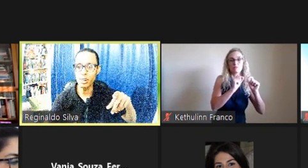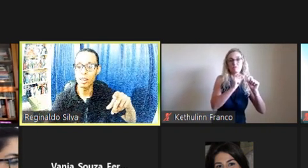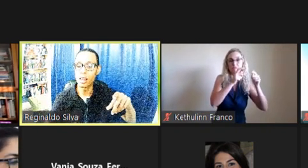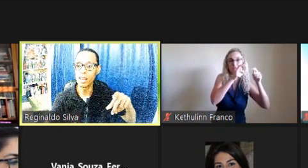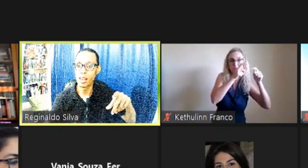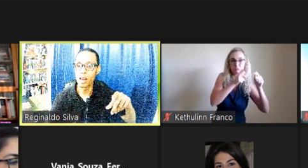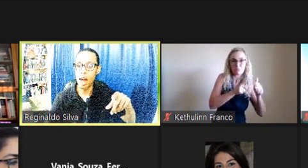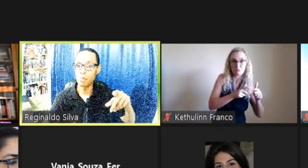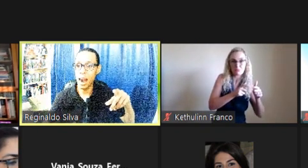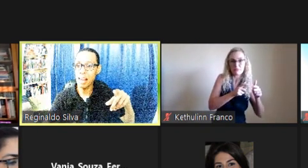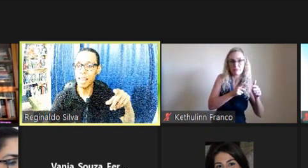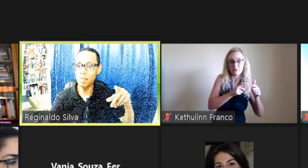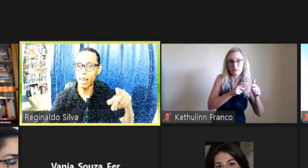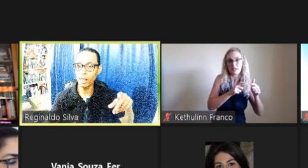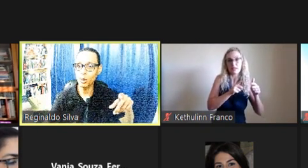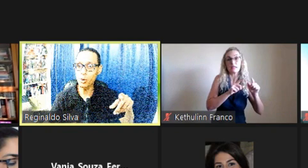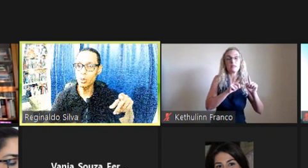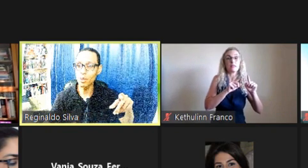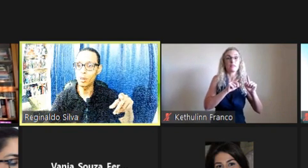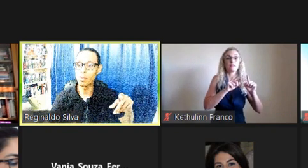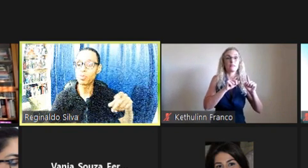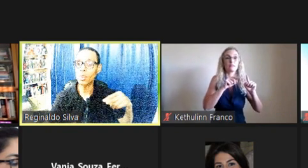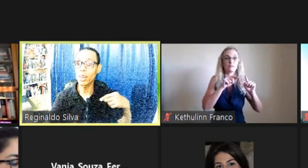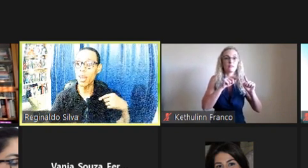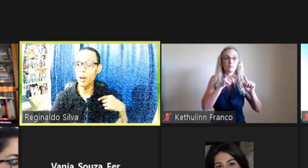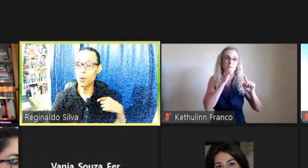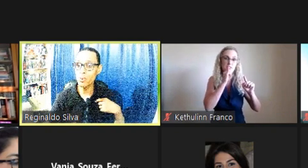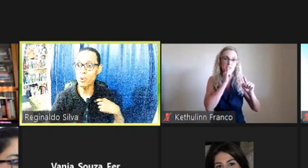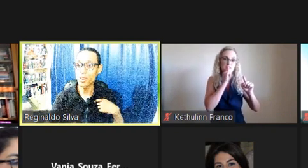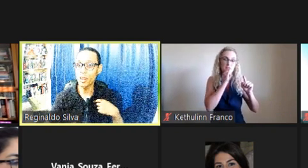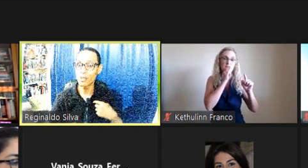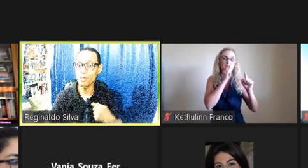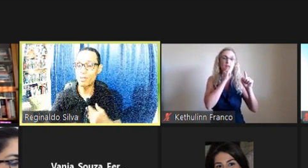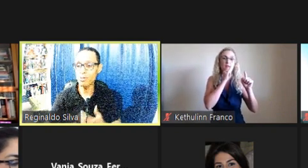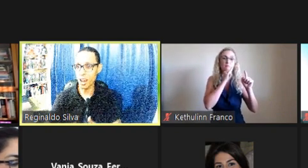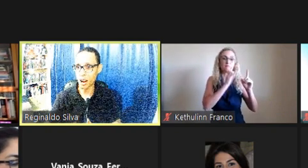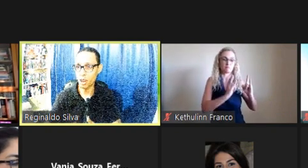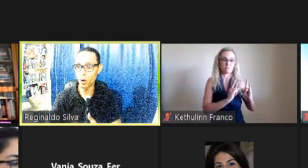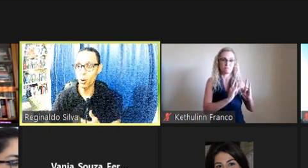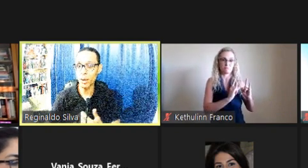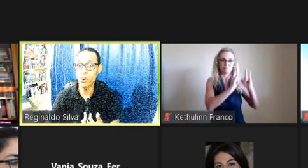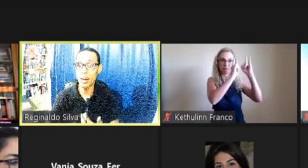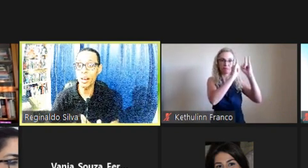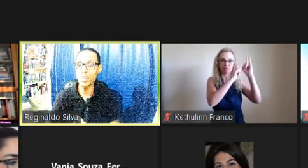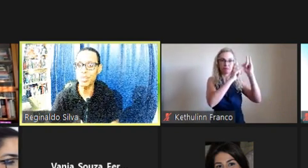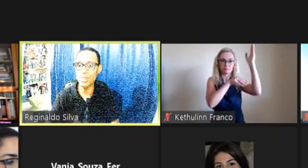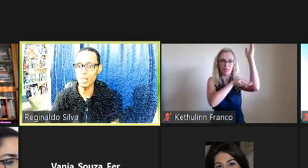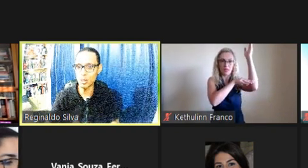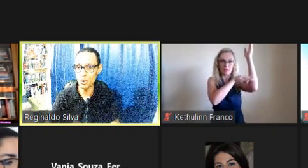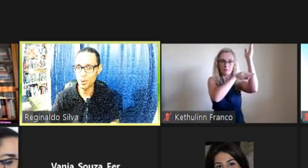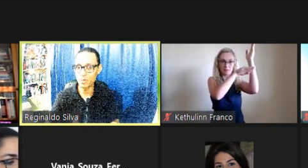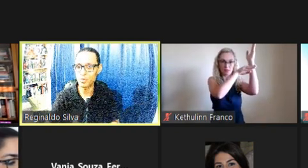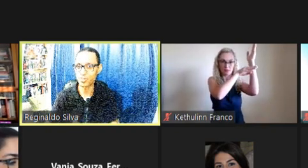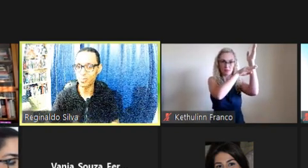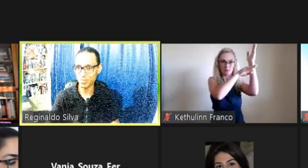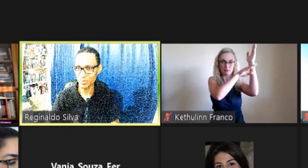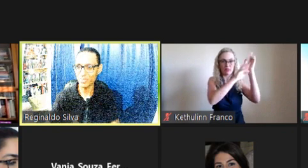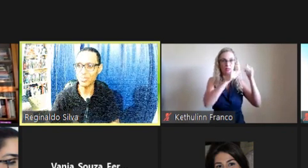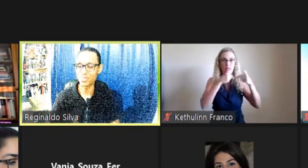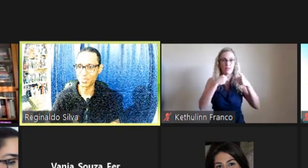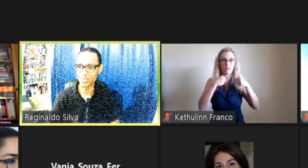agora, apartamento, eu viver, ou eu resido.